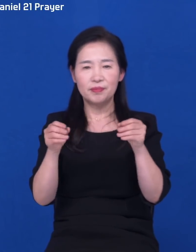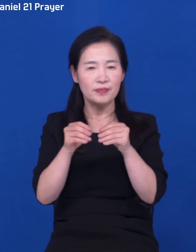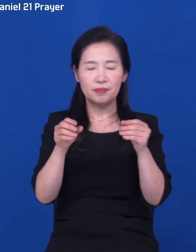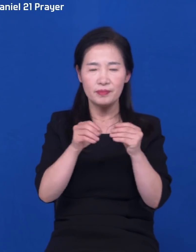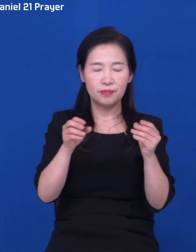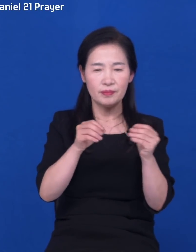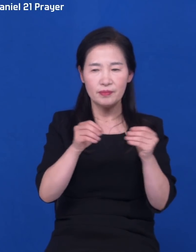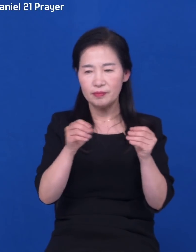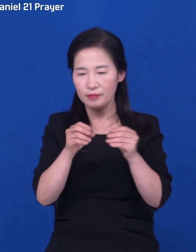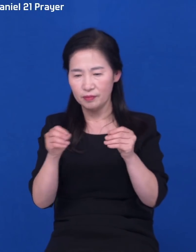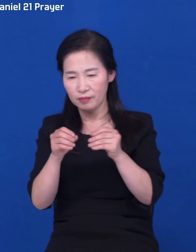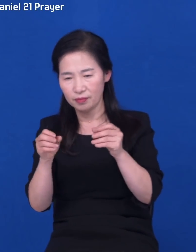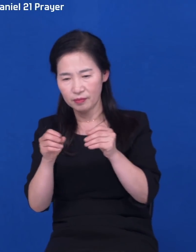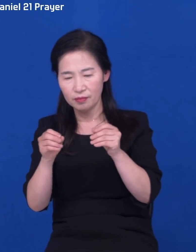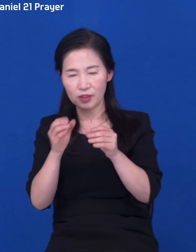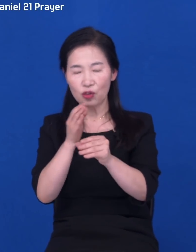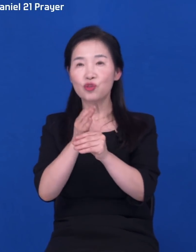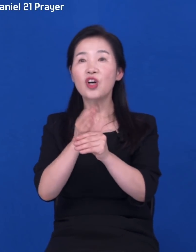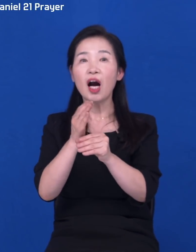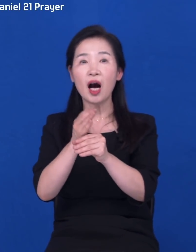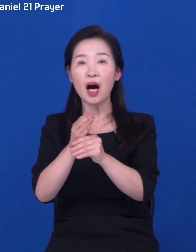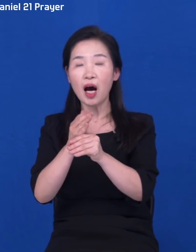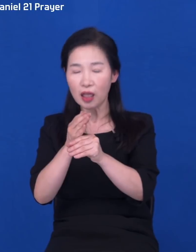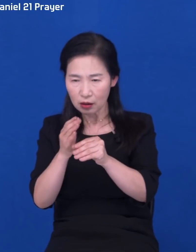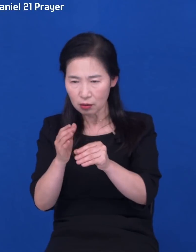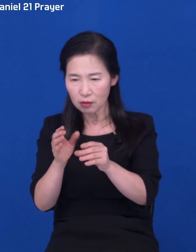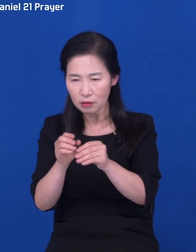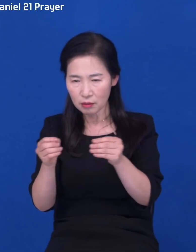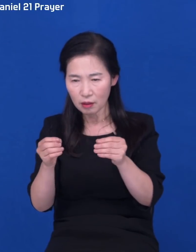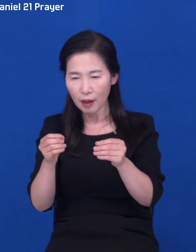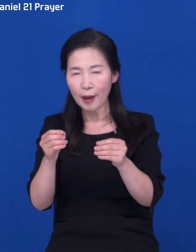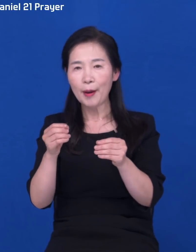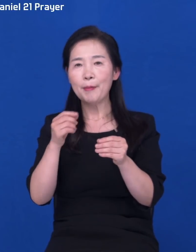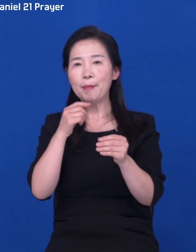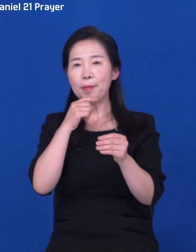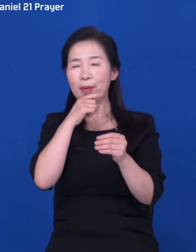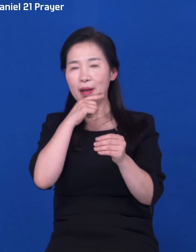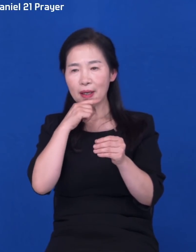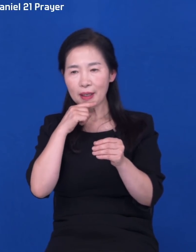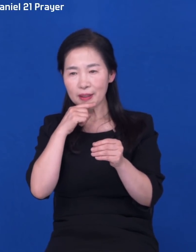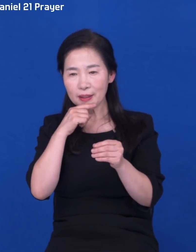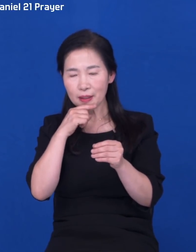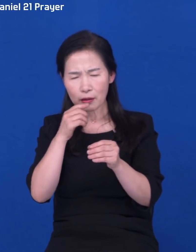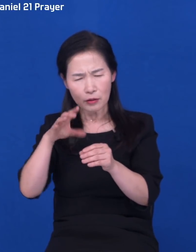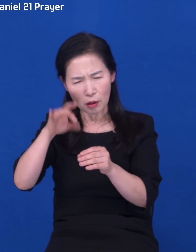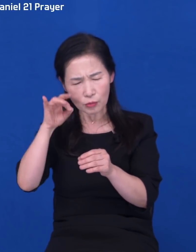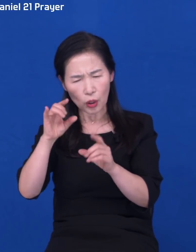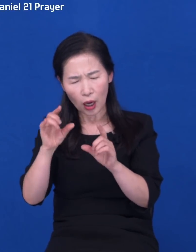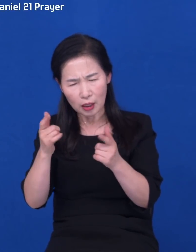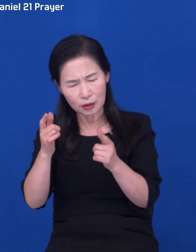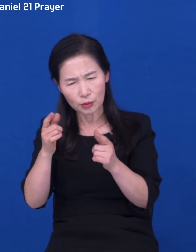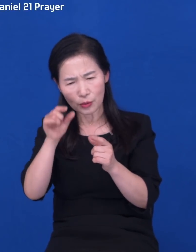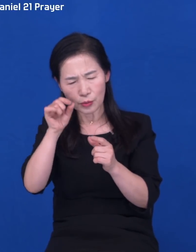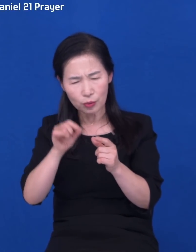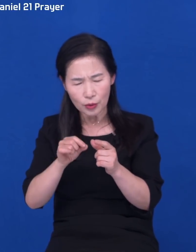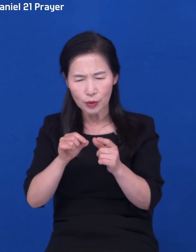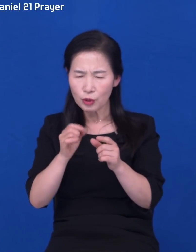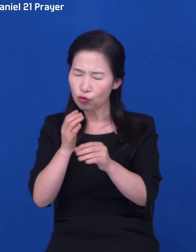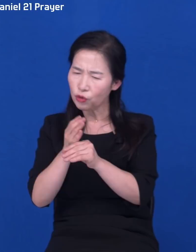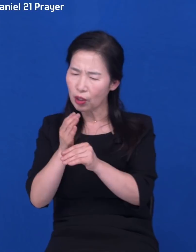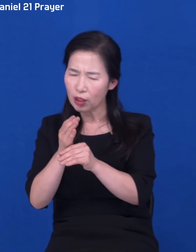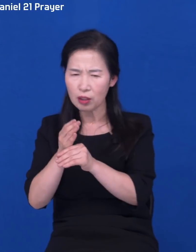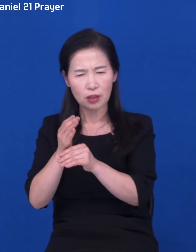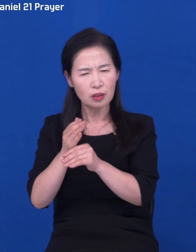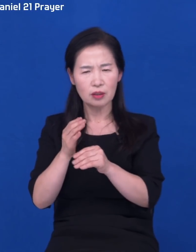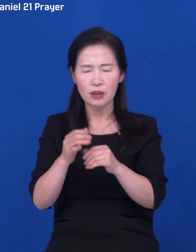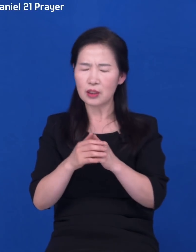요한복음이 책 중간에 있는 거예요. 더군다나 빨간색 처음도 아니고 애매한 위치에. 그래서 뭐야, 책을 읽으려면